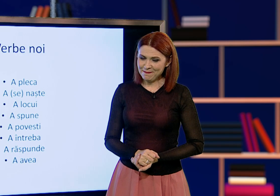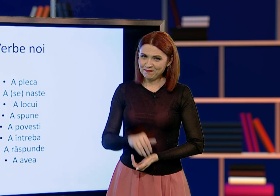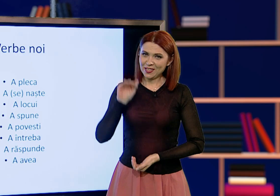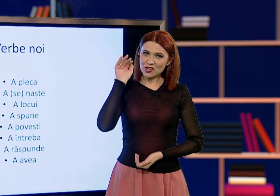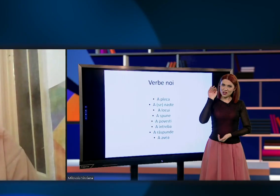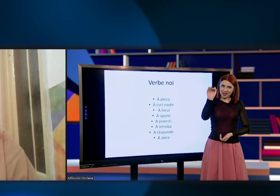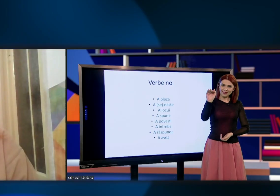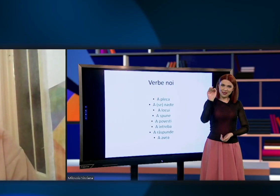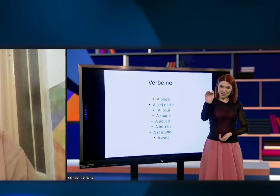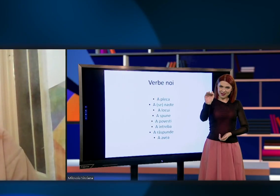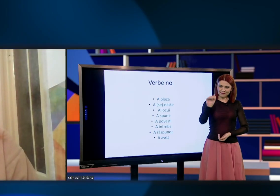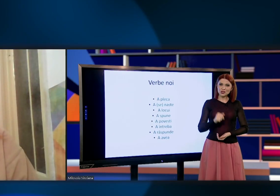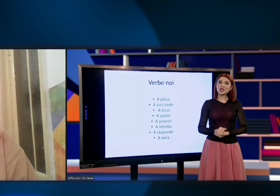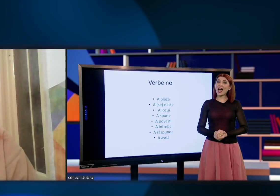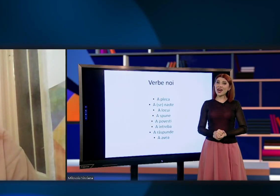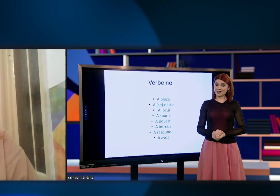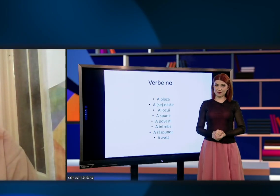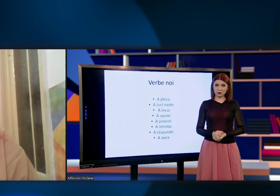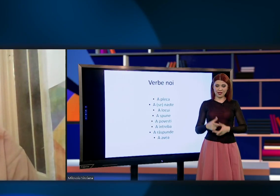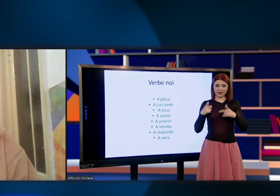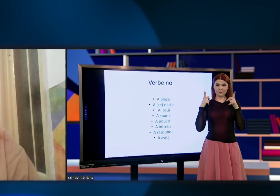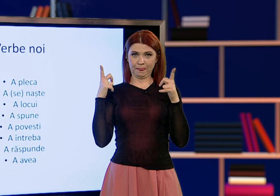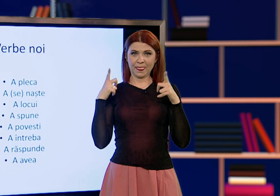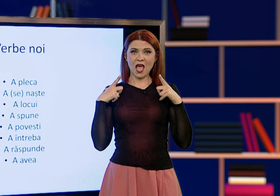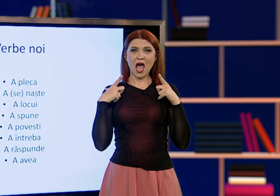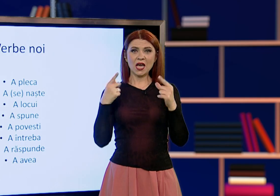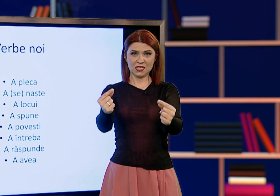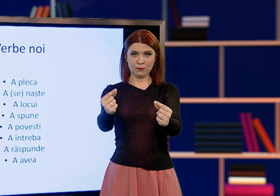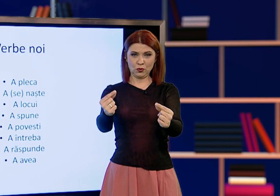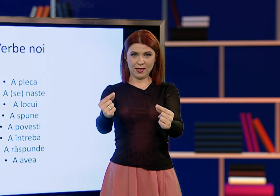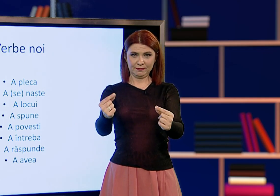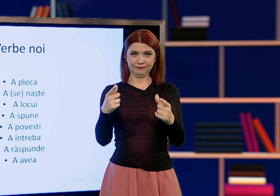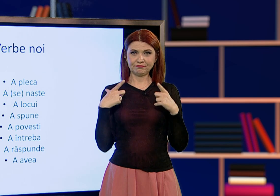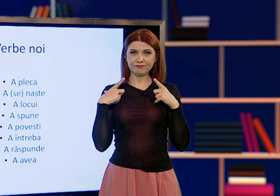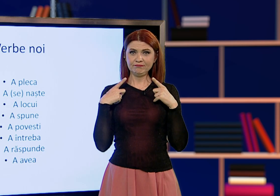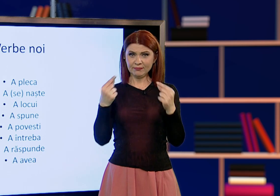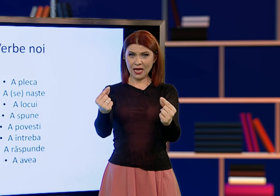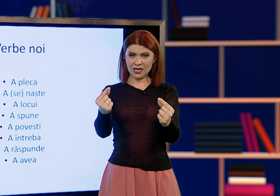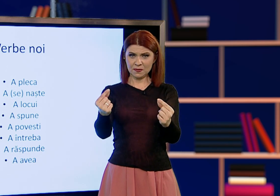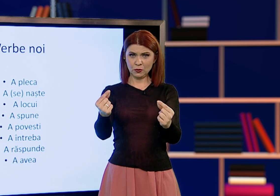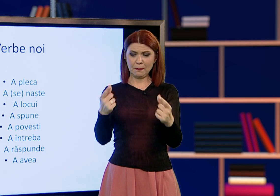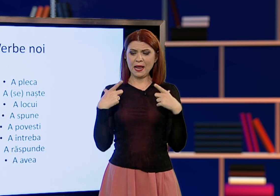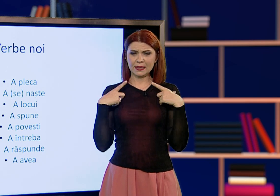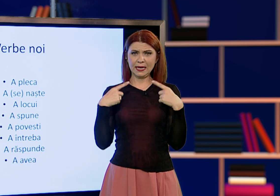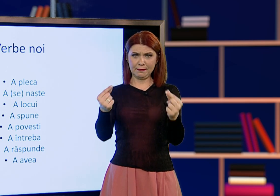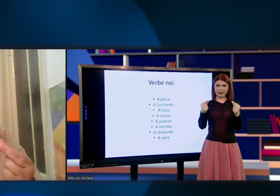deci a întreba și a răspunde a răspunde a răspunde pleacă de la mine